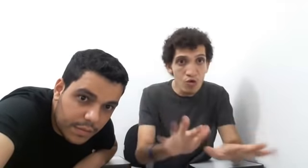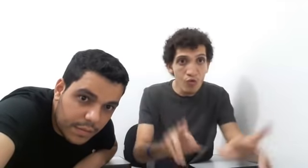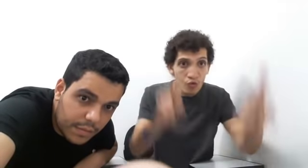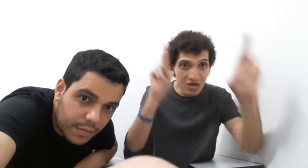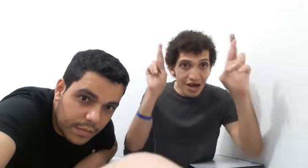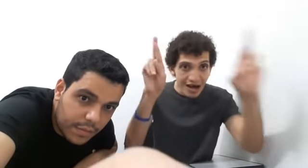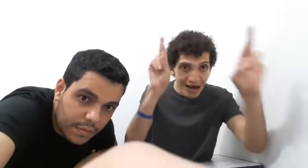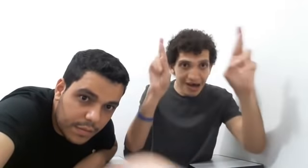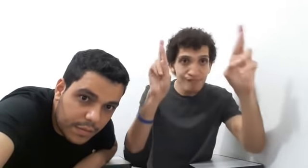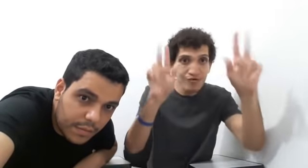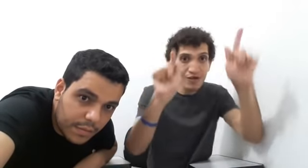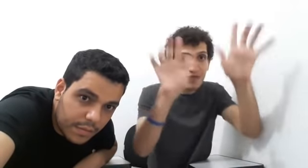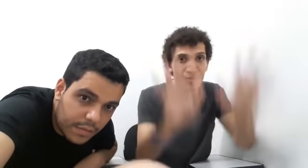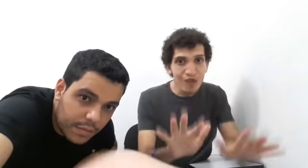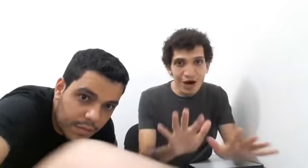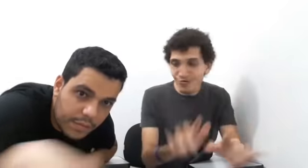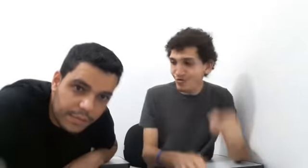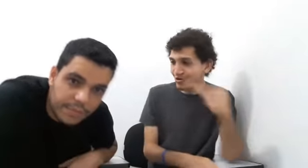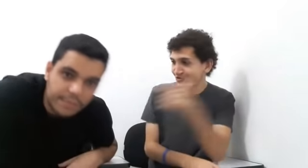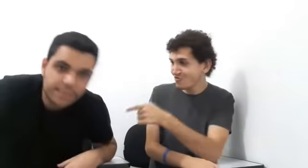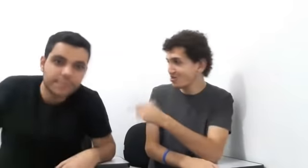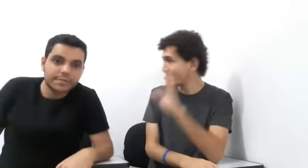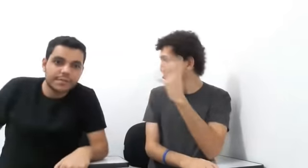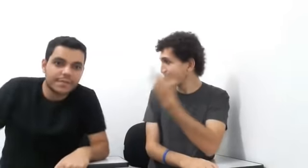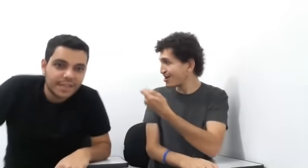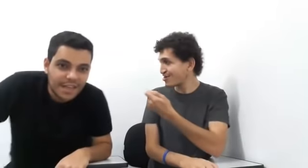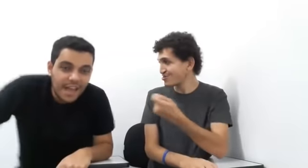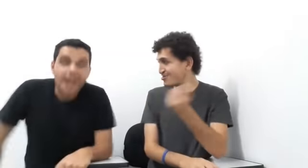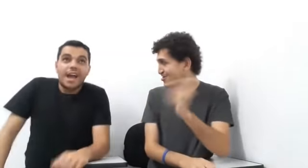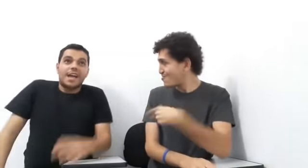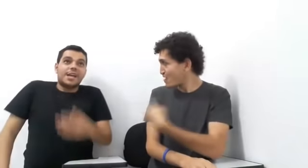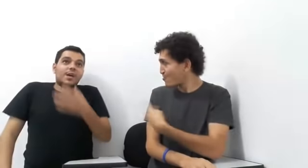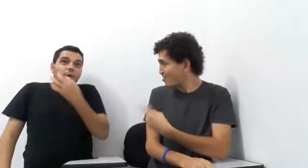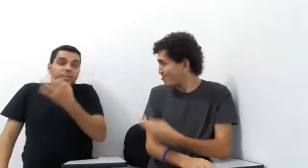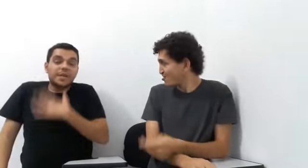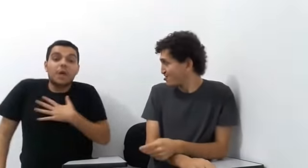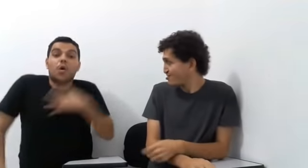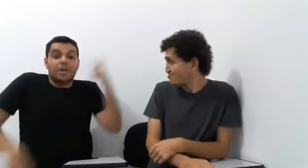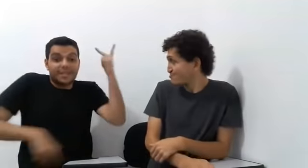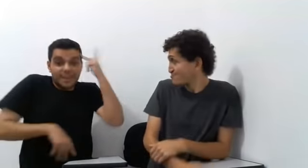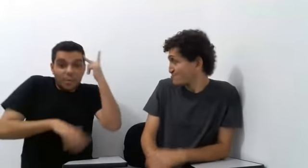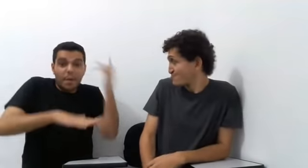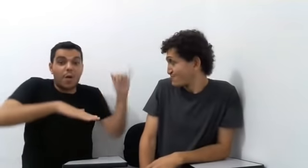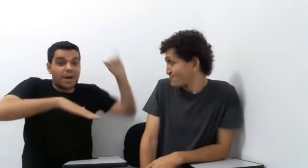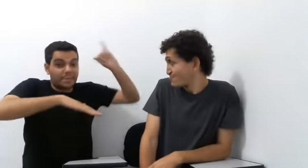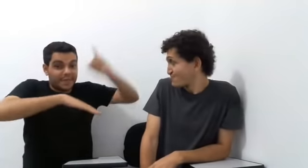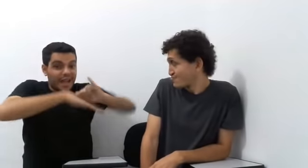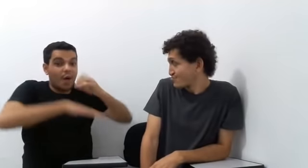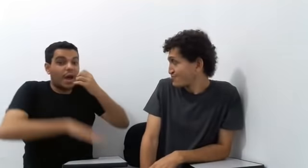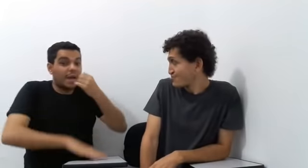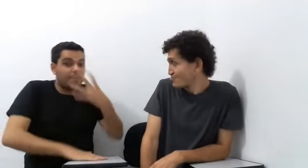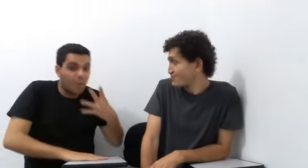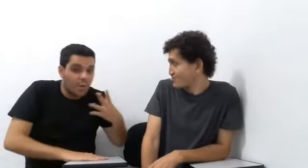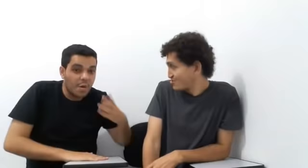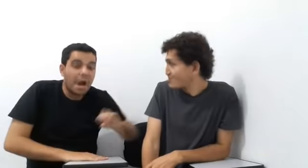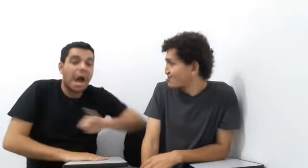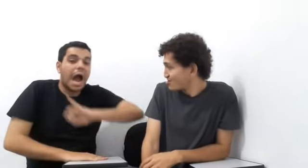estou apostando em Guarulhos. E você, Opinião, ó, São Paulo capital é bom.